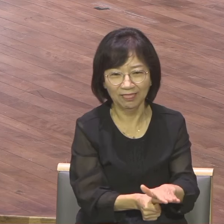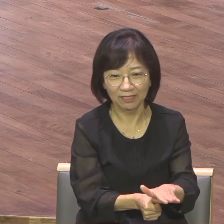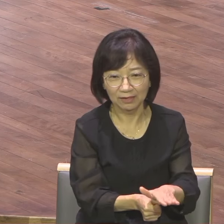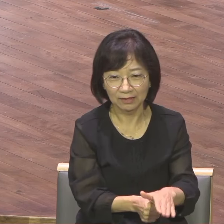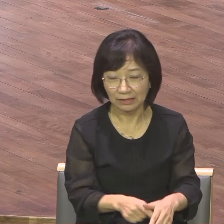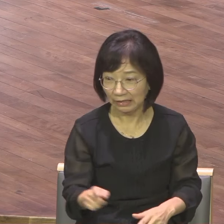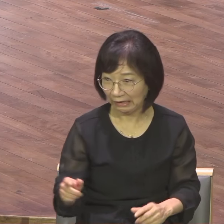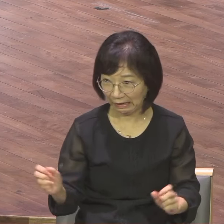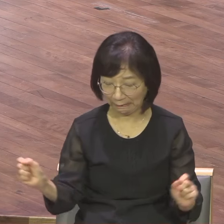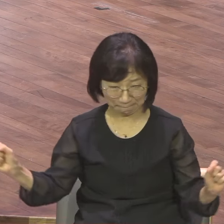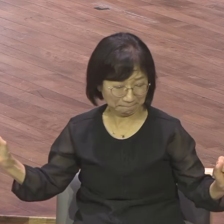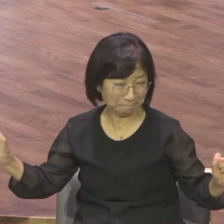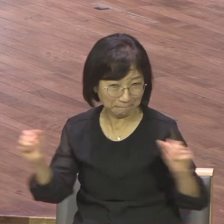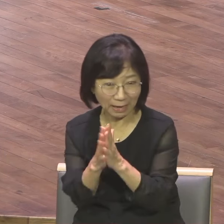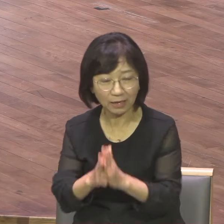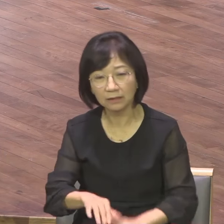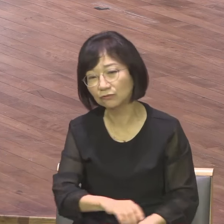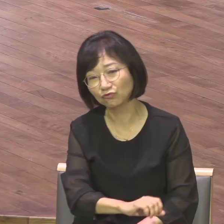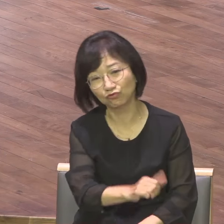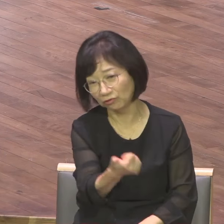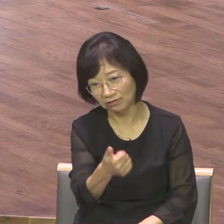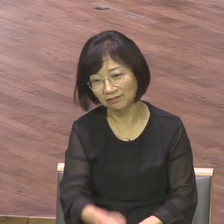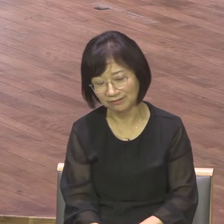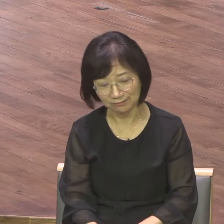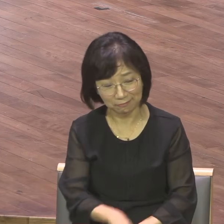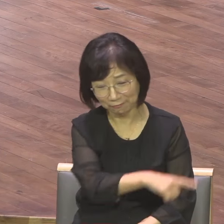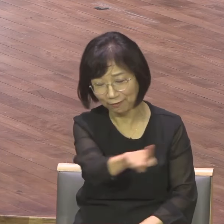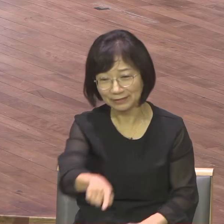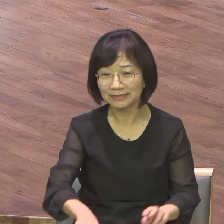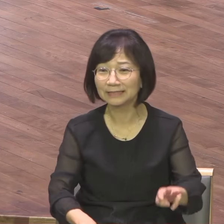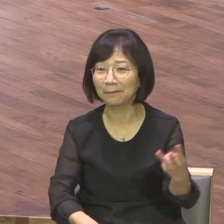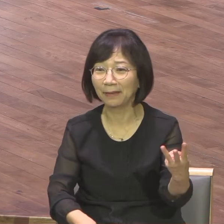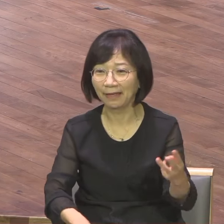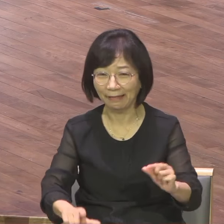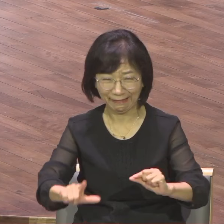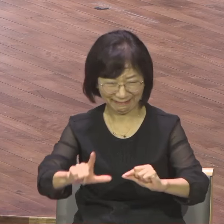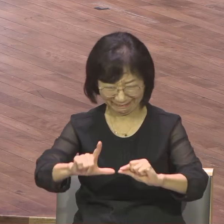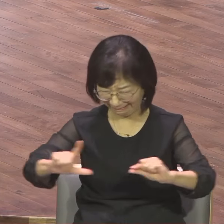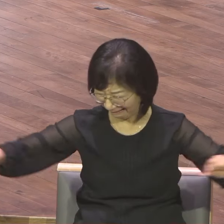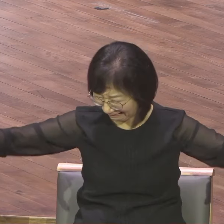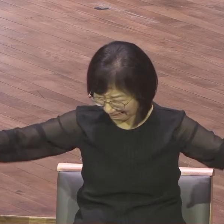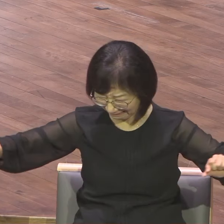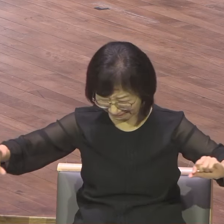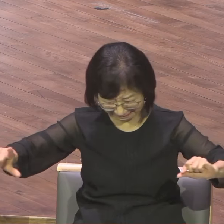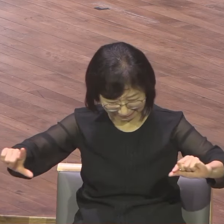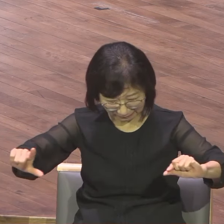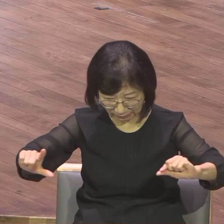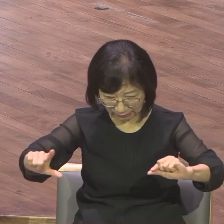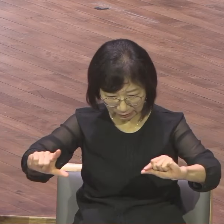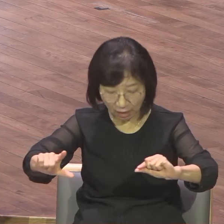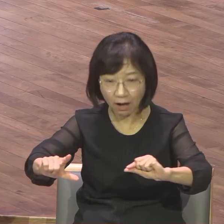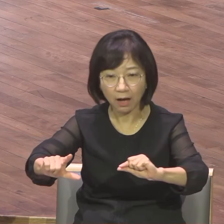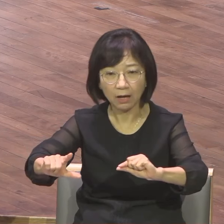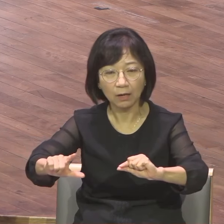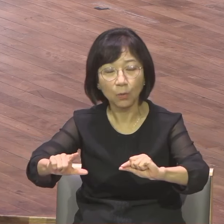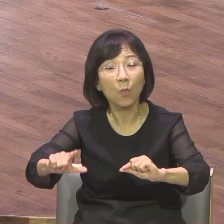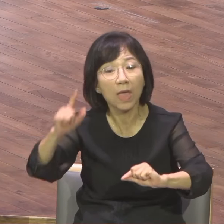가면 죽어요. 300% 죽어요. 그런데 가. 그게